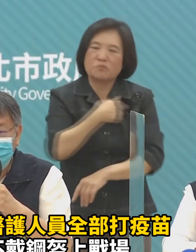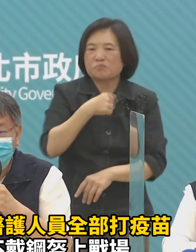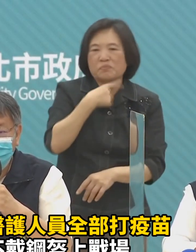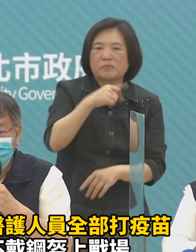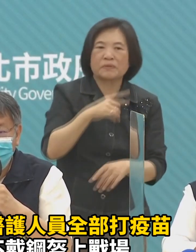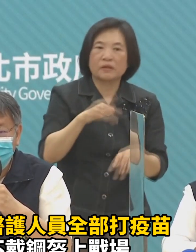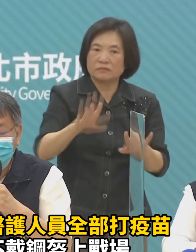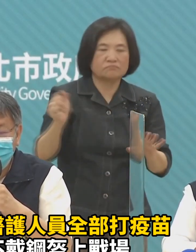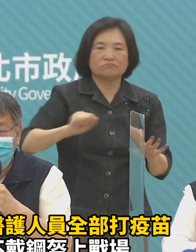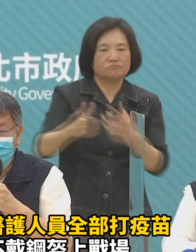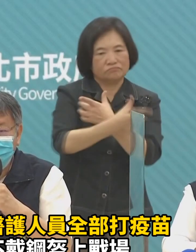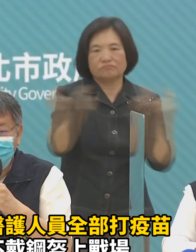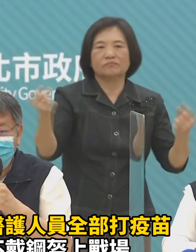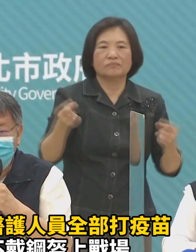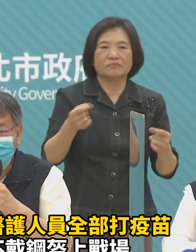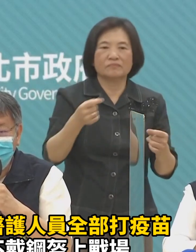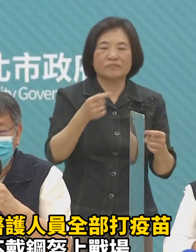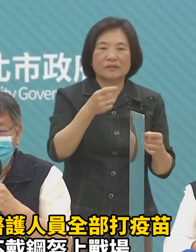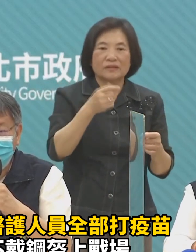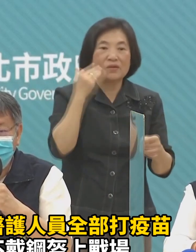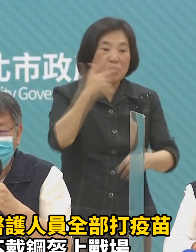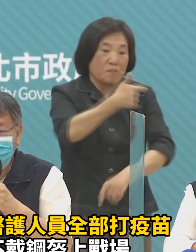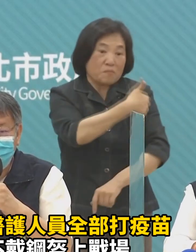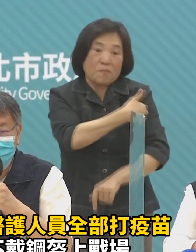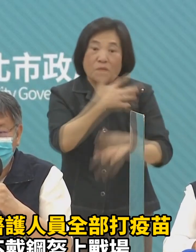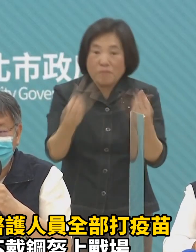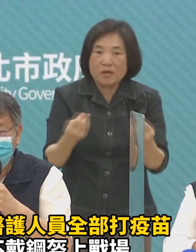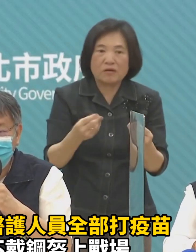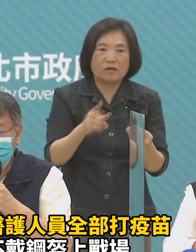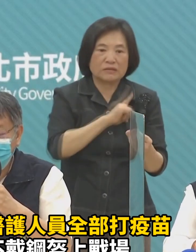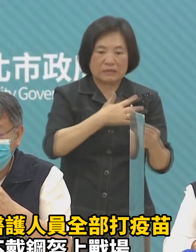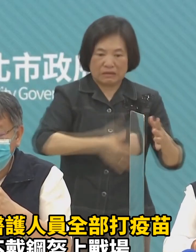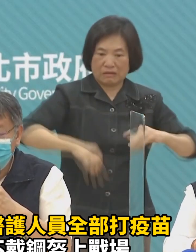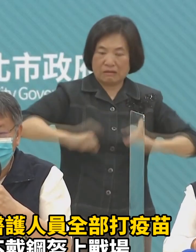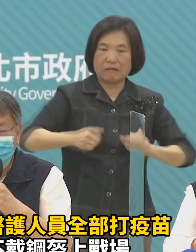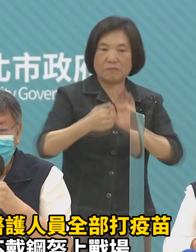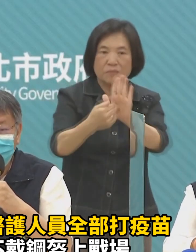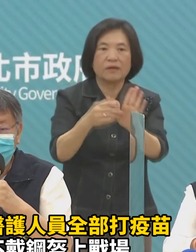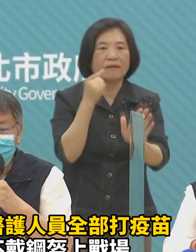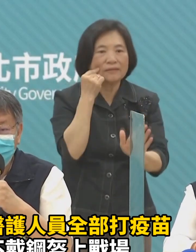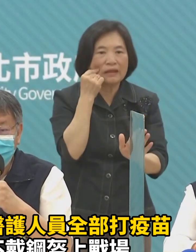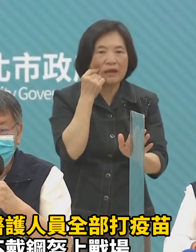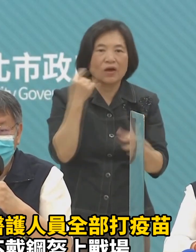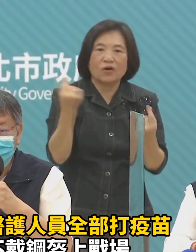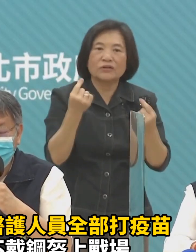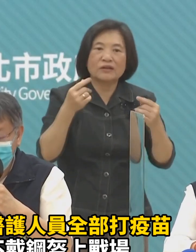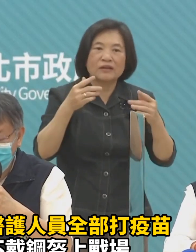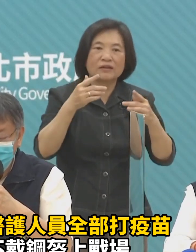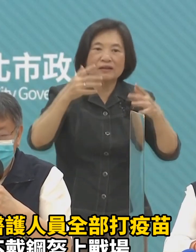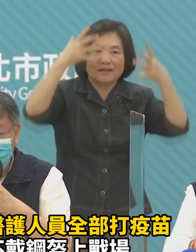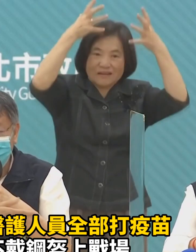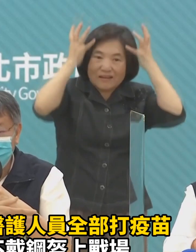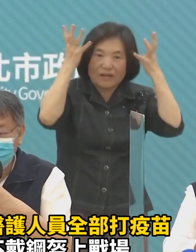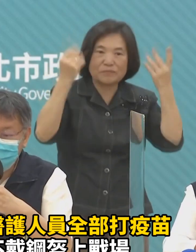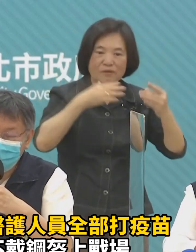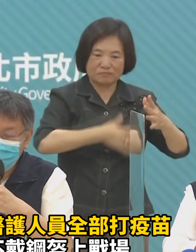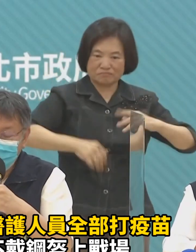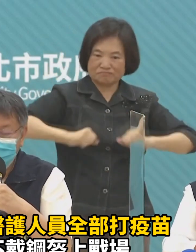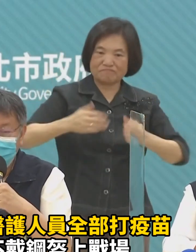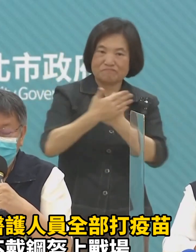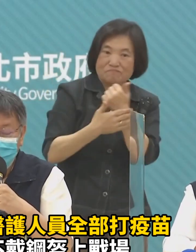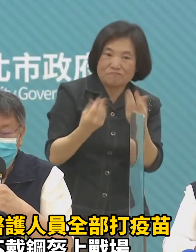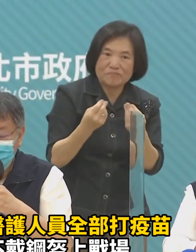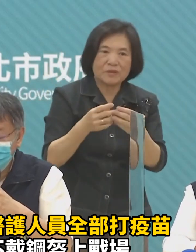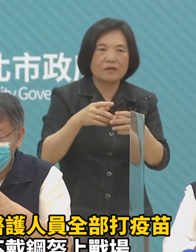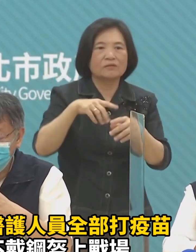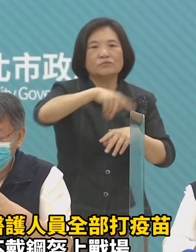哦，你不戴钢盔要上前线，哦，这相当危险，哦，不是你自己危险的，可能因为这样就造成整个那